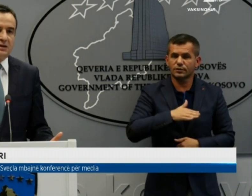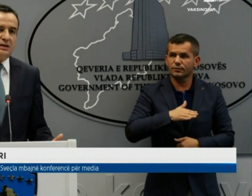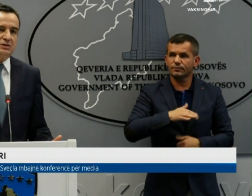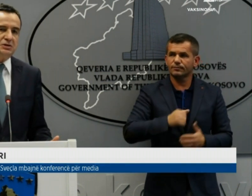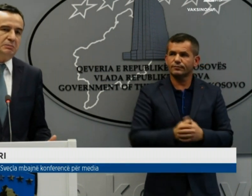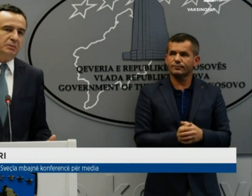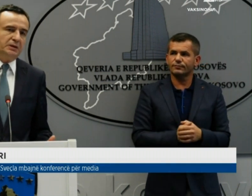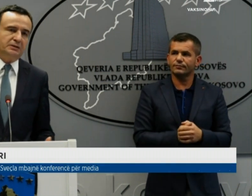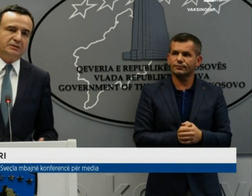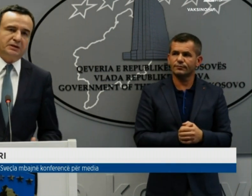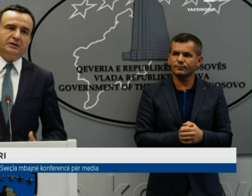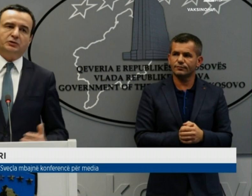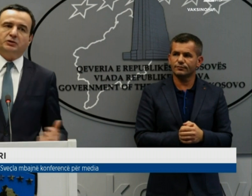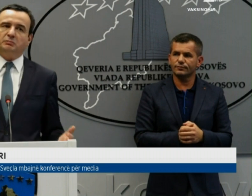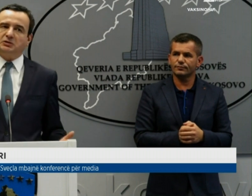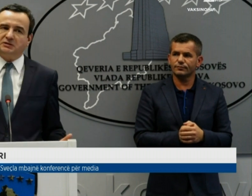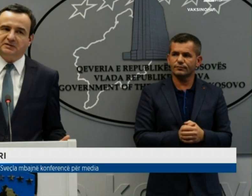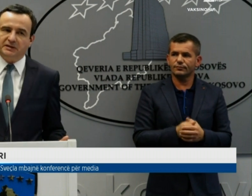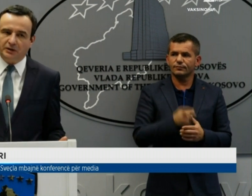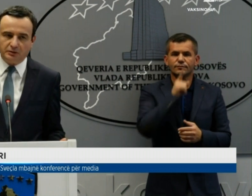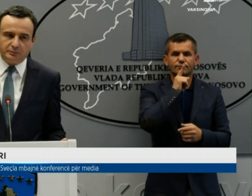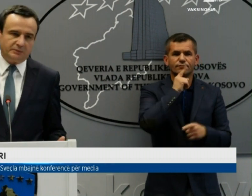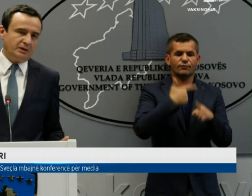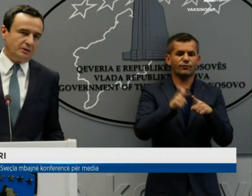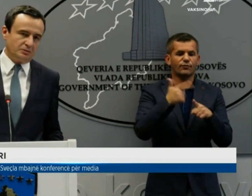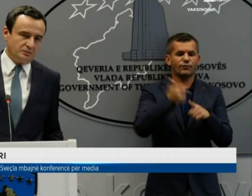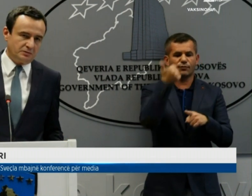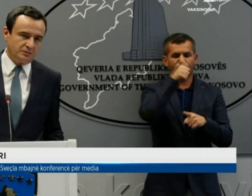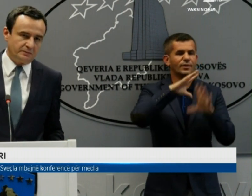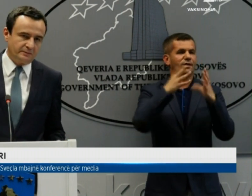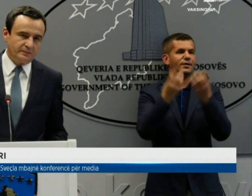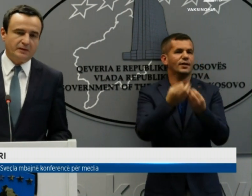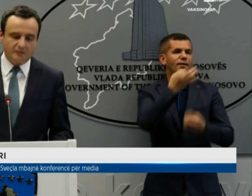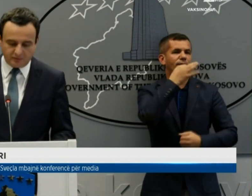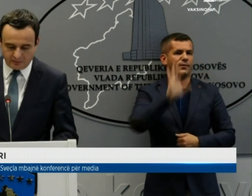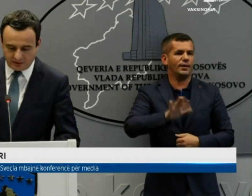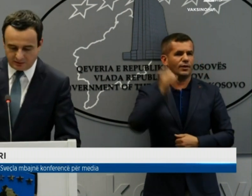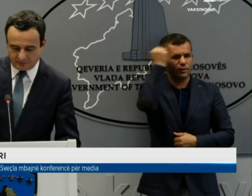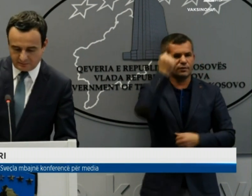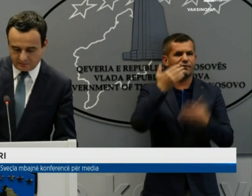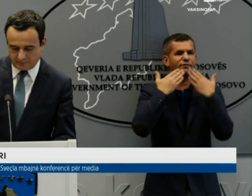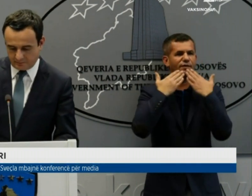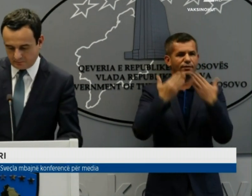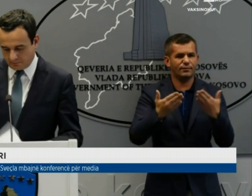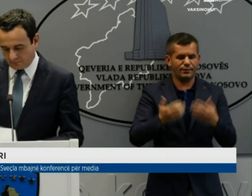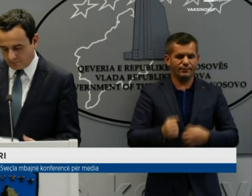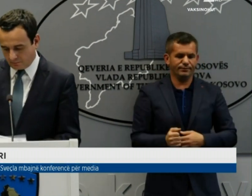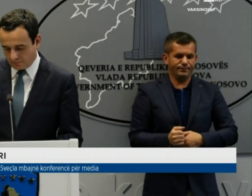sesa që bëhet nga ndonjë motiv i lartë për të mirën e Kosovës. Faleminderit.